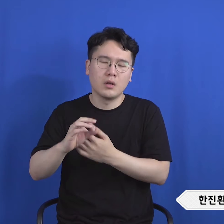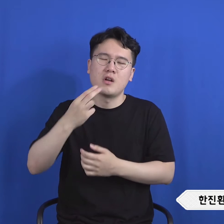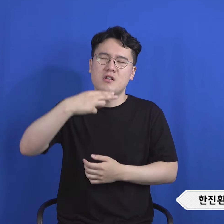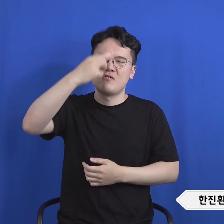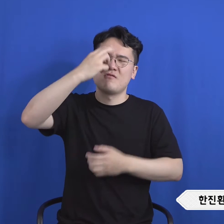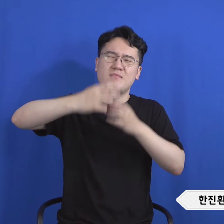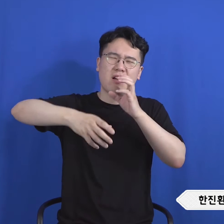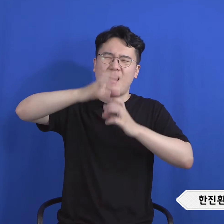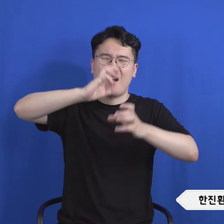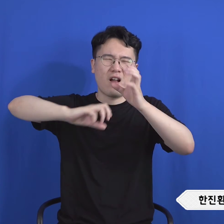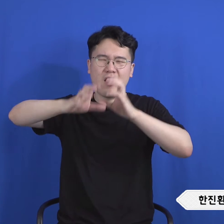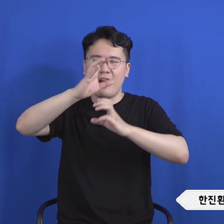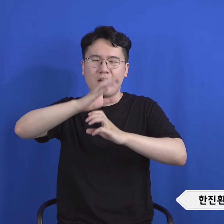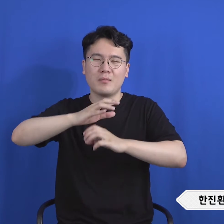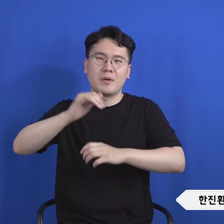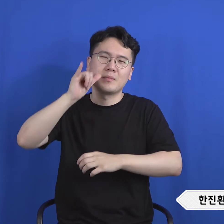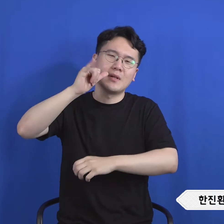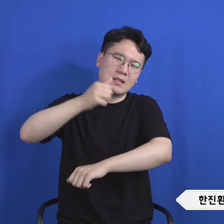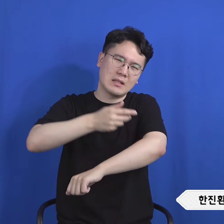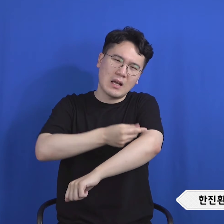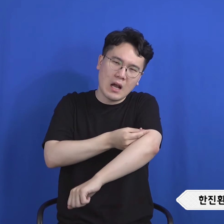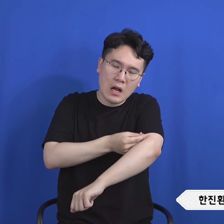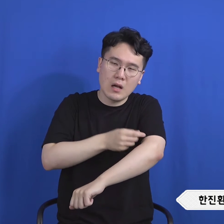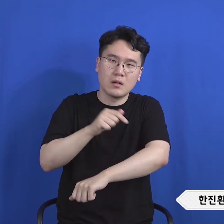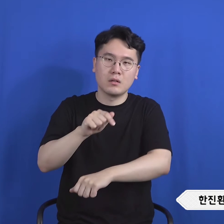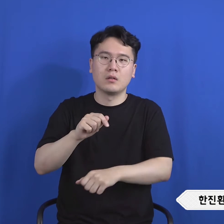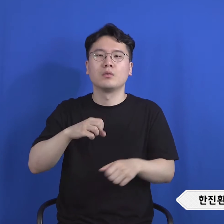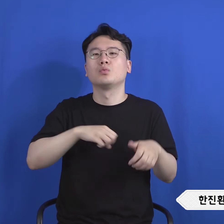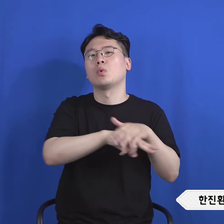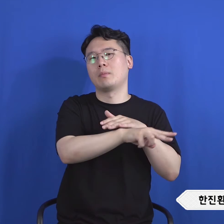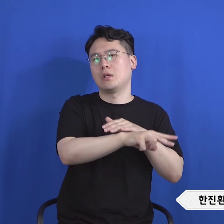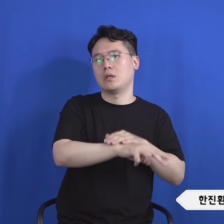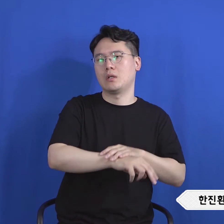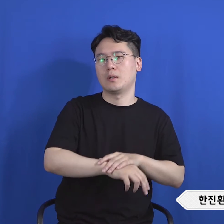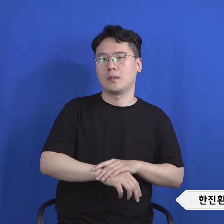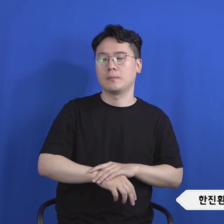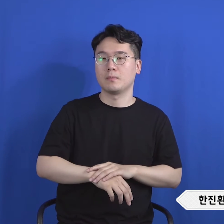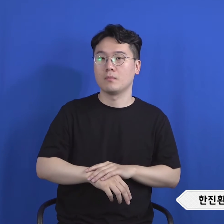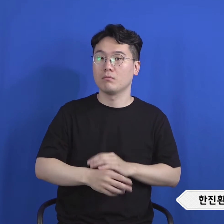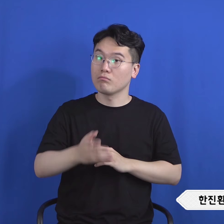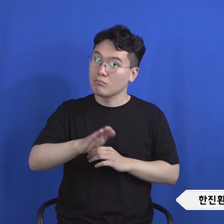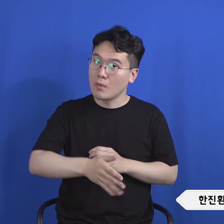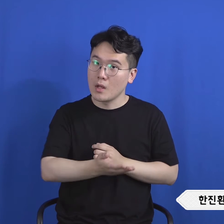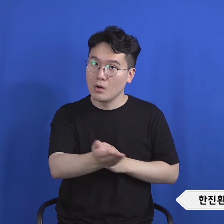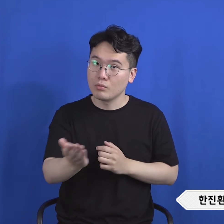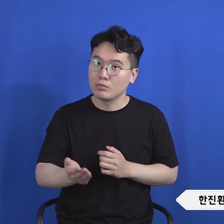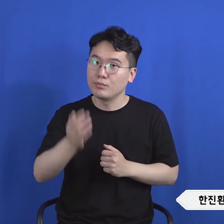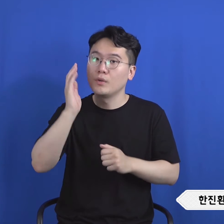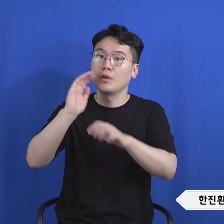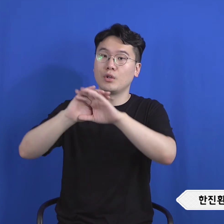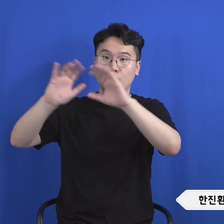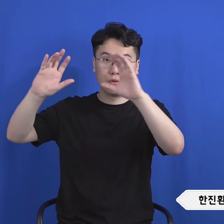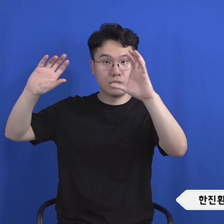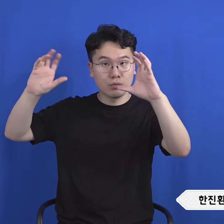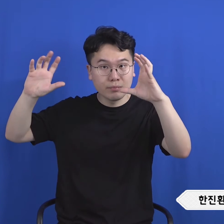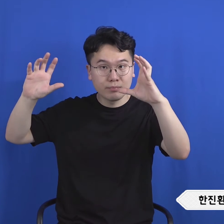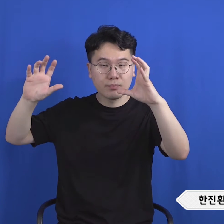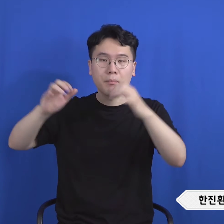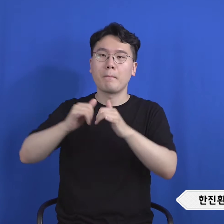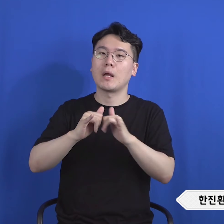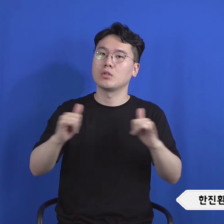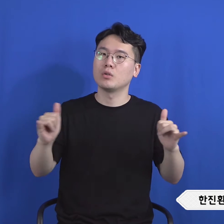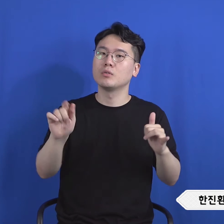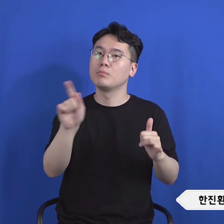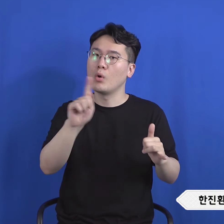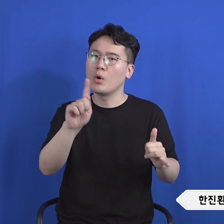합니다. 그러나 여러분, 우리 천국 백성은 합리화, 정당화, 비교,